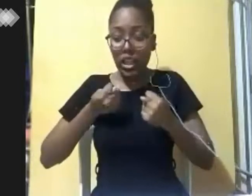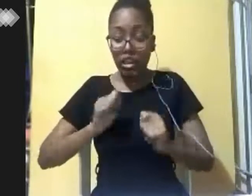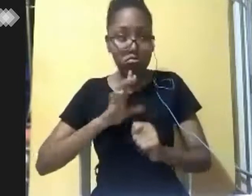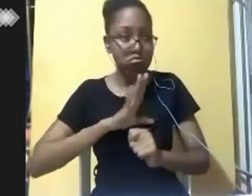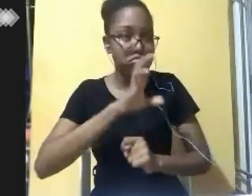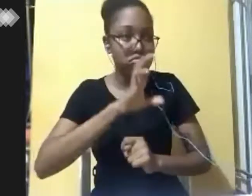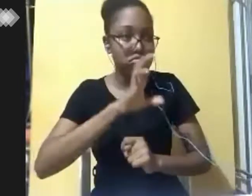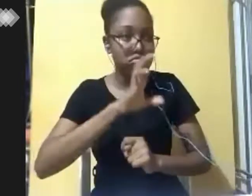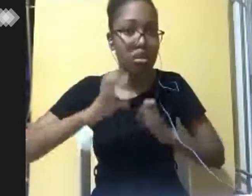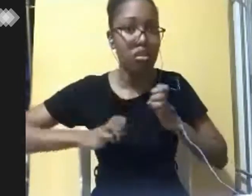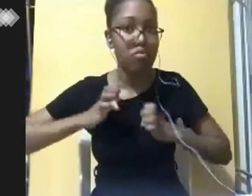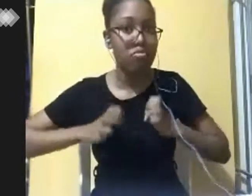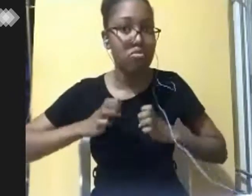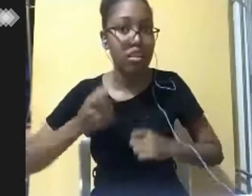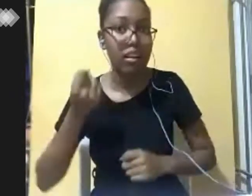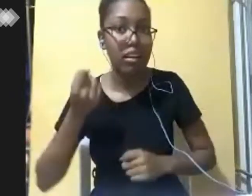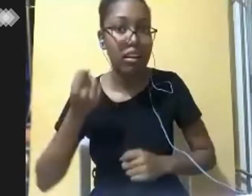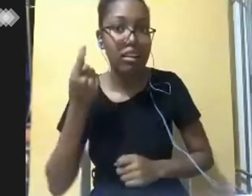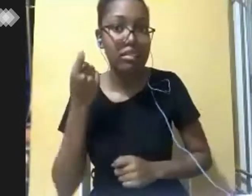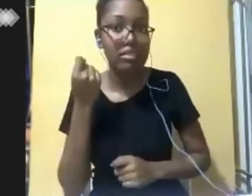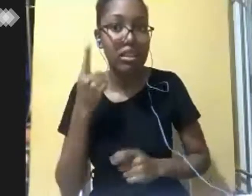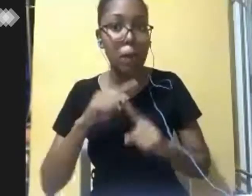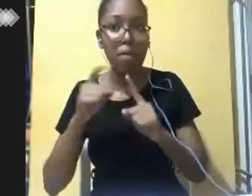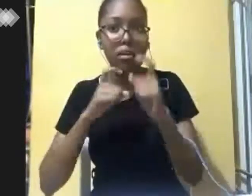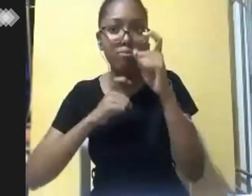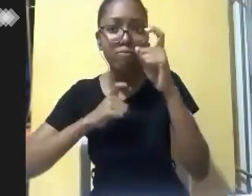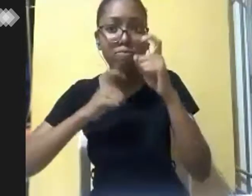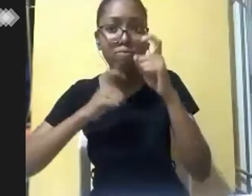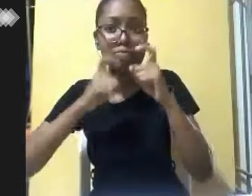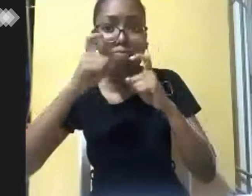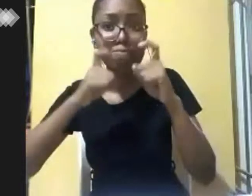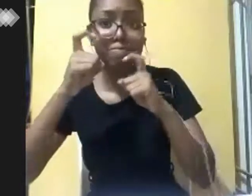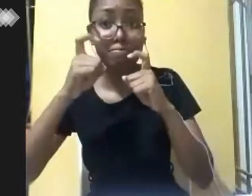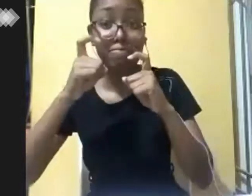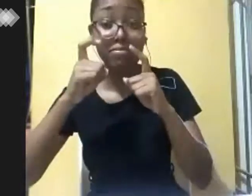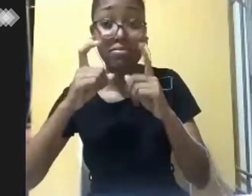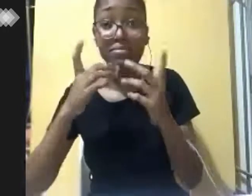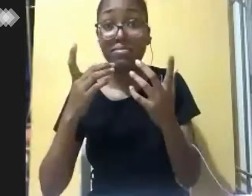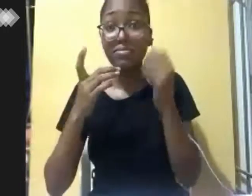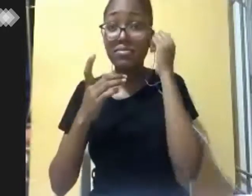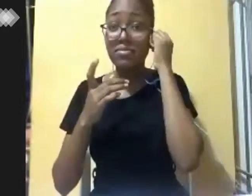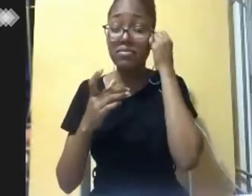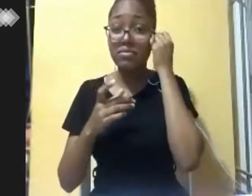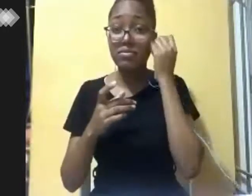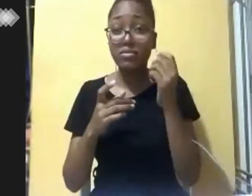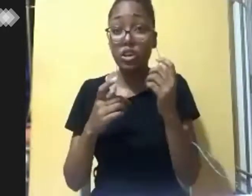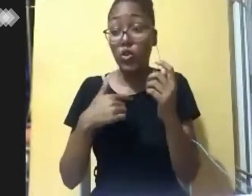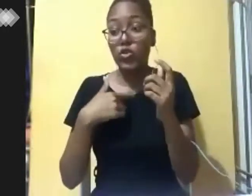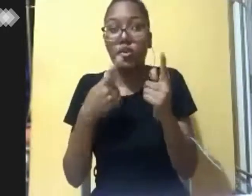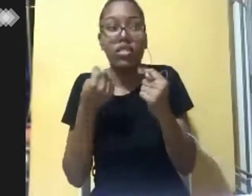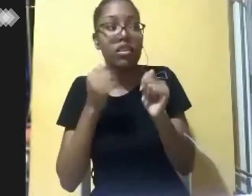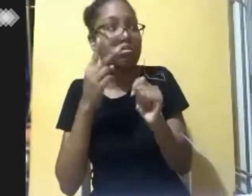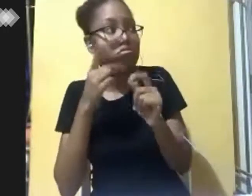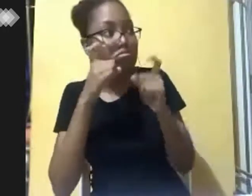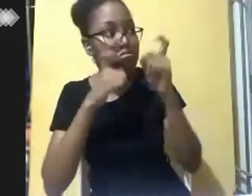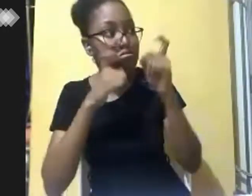está exponiendo, su cara, su rostro y su gesto. Estoy partiendo de ahí.